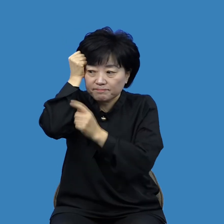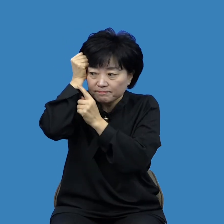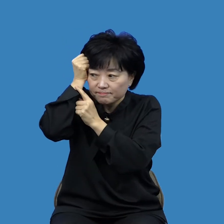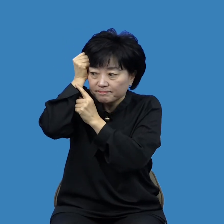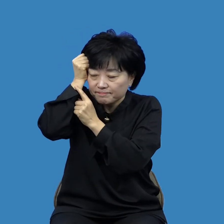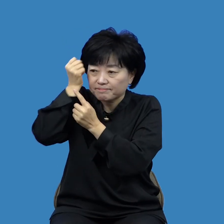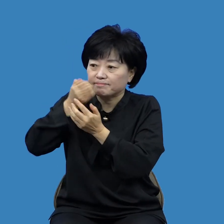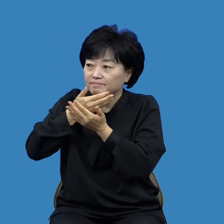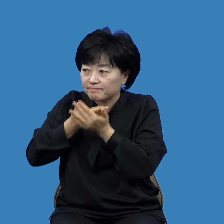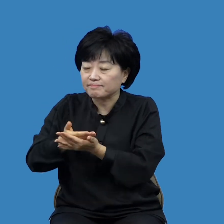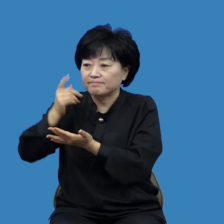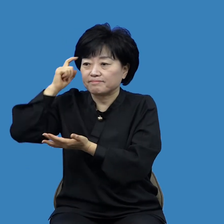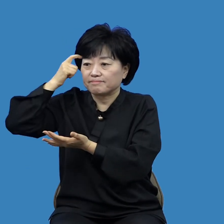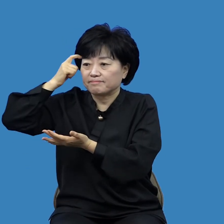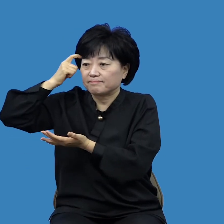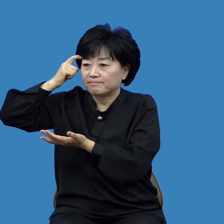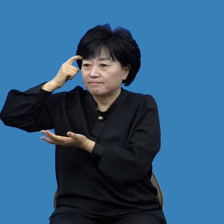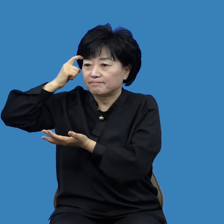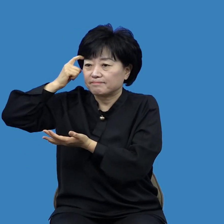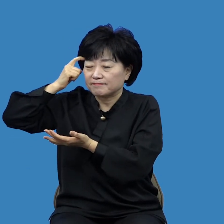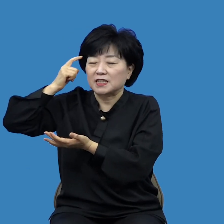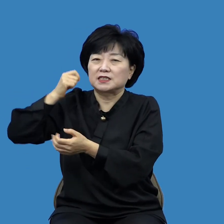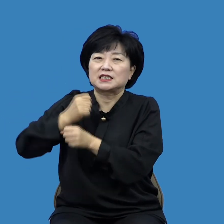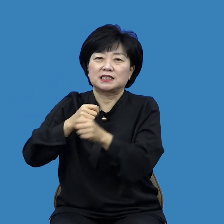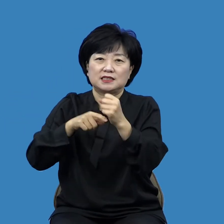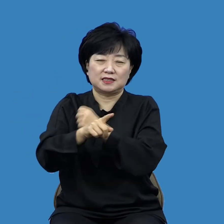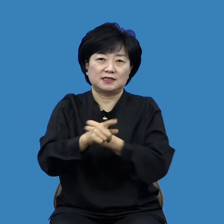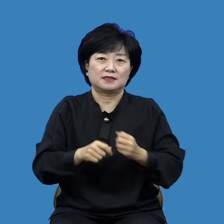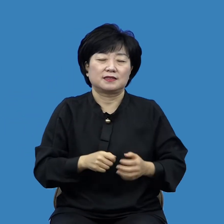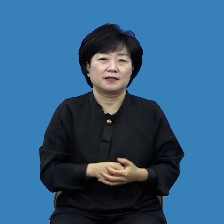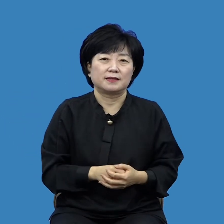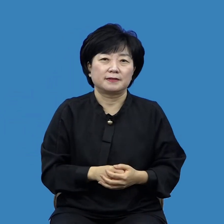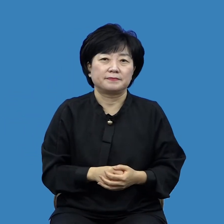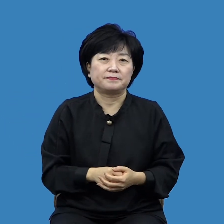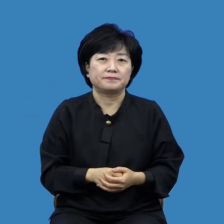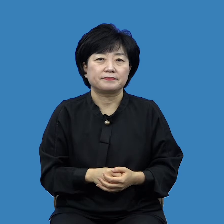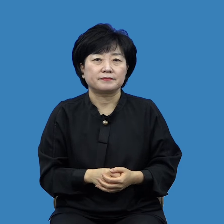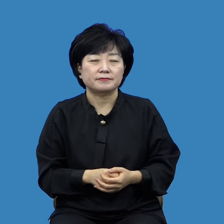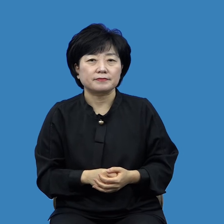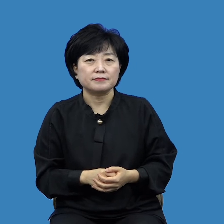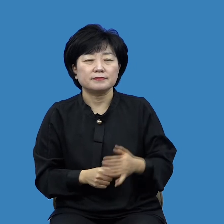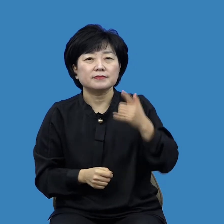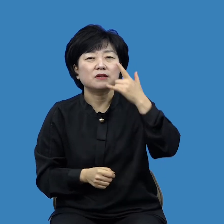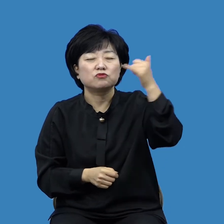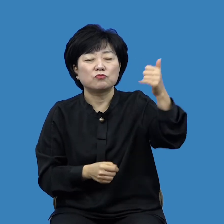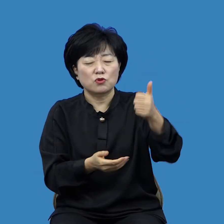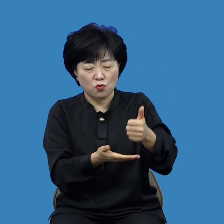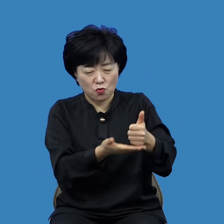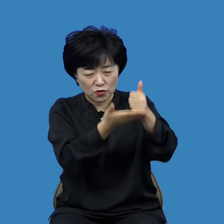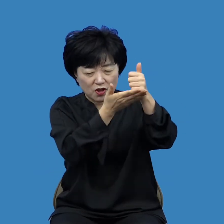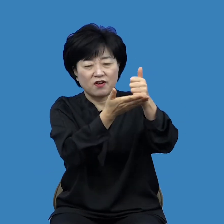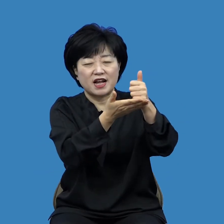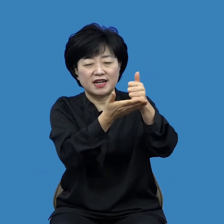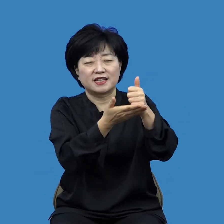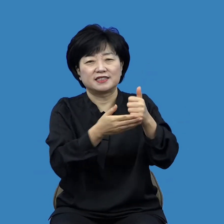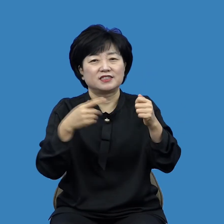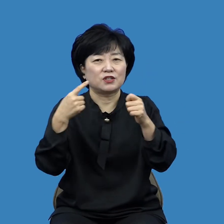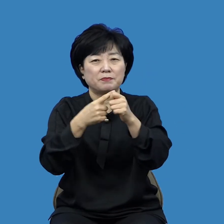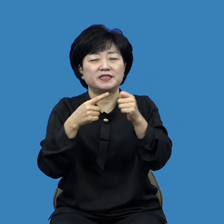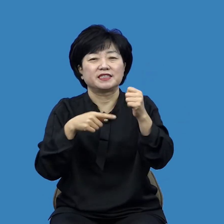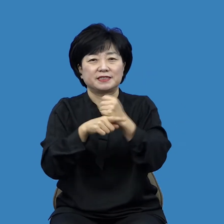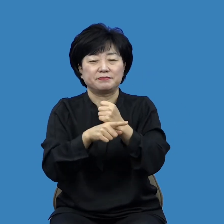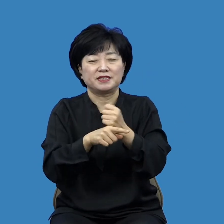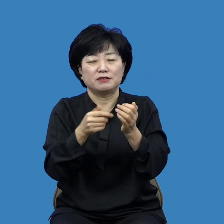비중 있게, 중요하게, 무게 있게 생각하라는 거예요. 예. 이것이 부모를 공경하라고 하는 첫 번째